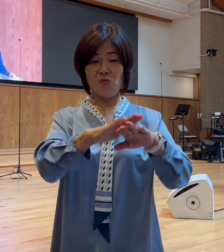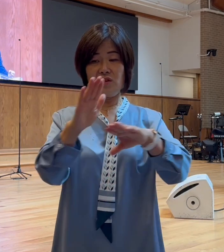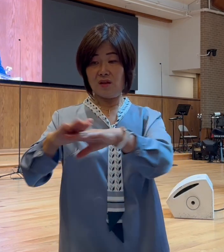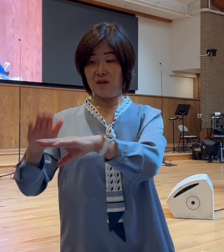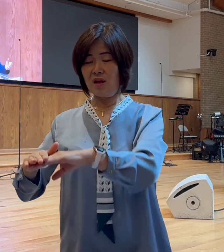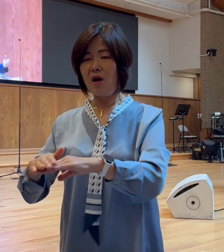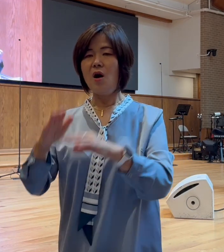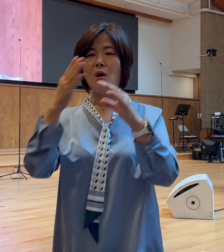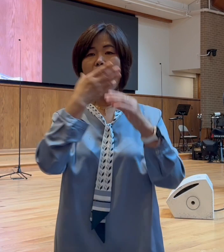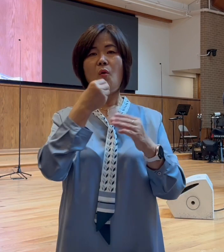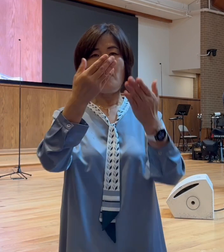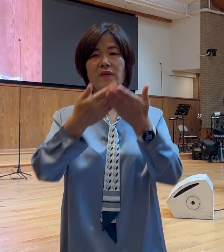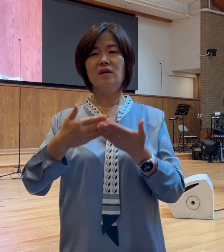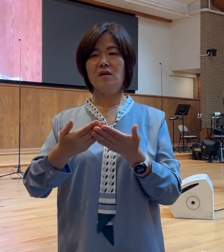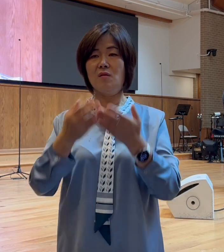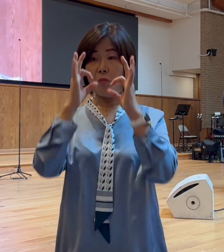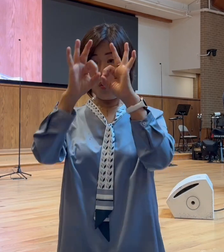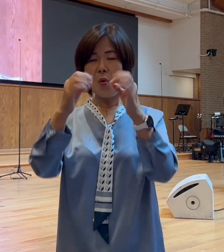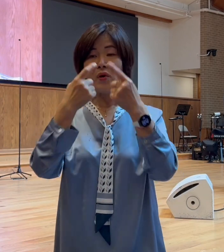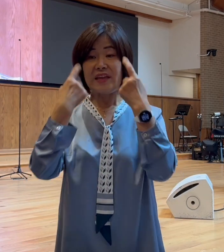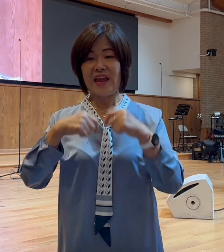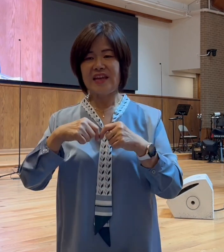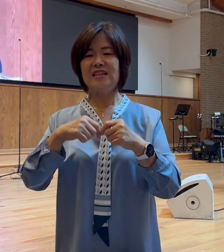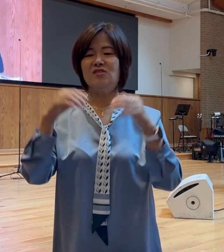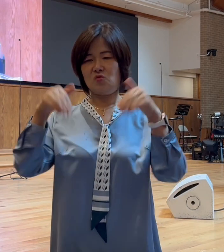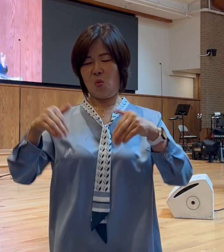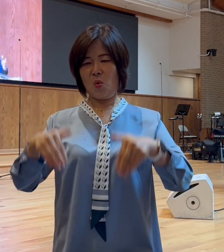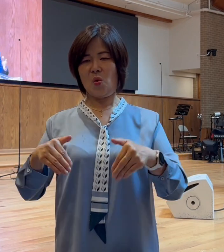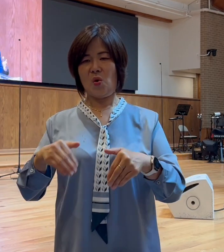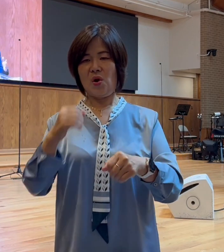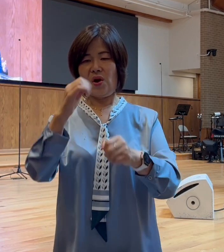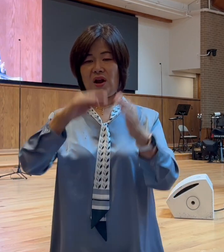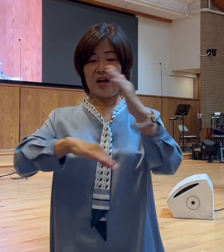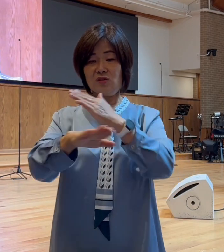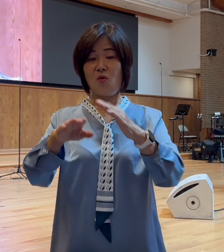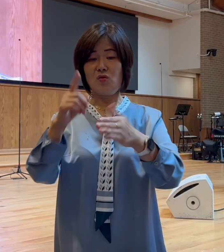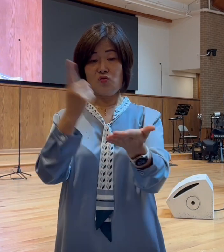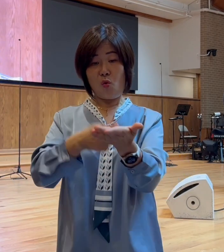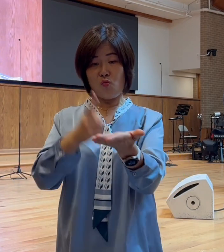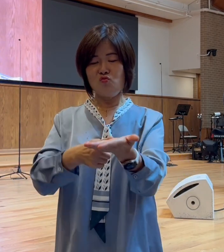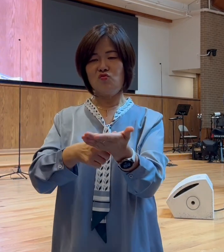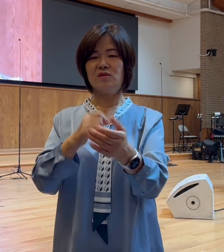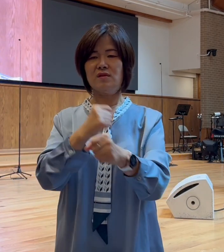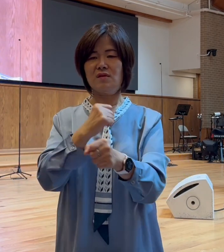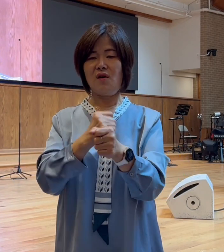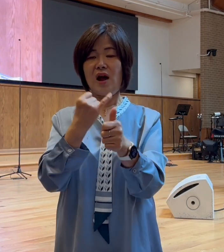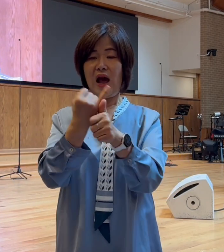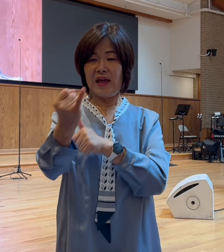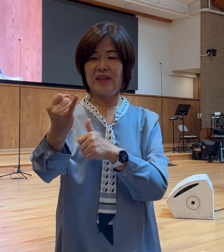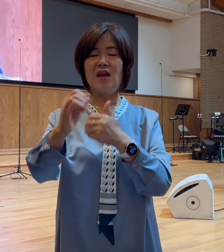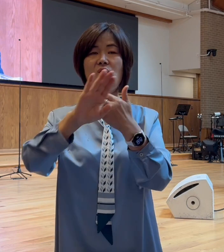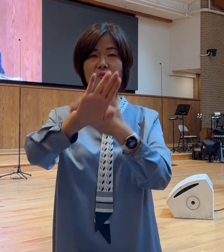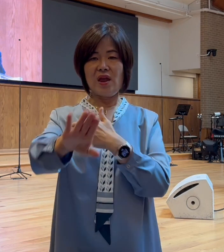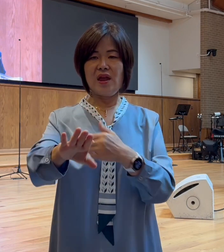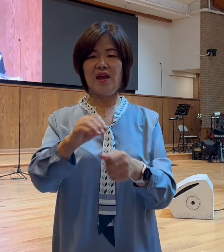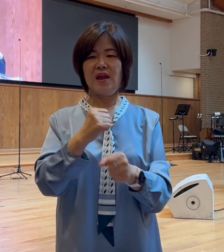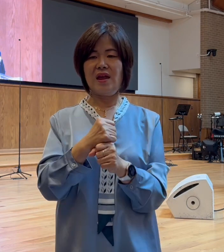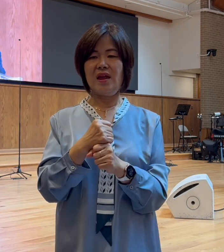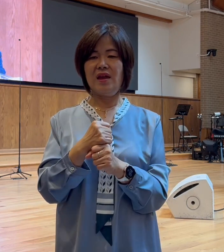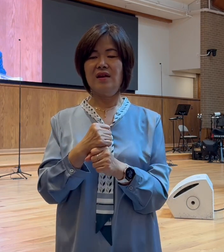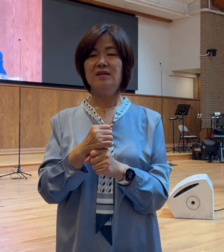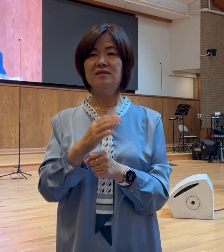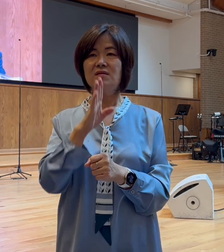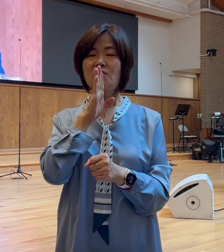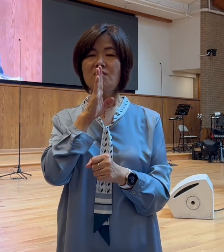보고는 그를 개인 비서로 삼고 나중에는 그를 가정총무로 삼아서 아내를 제외하고 성경 음식이라고 되어 있는데 이게